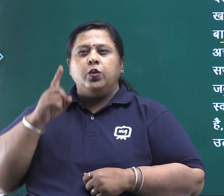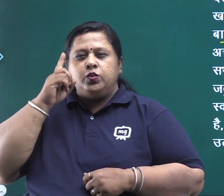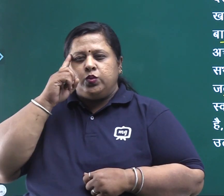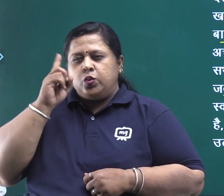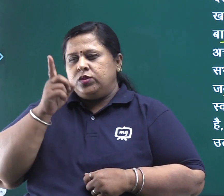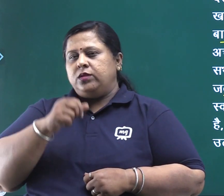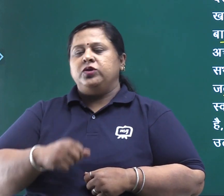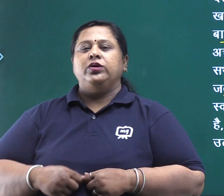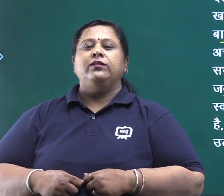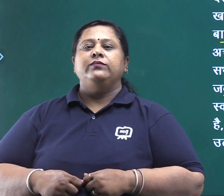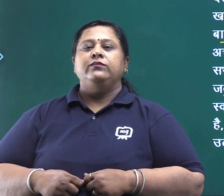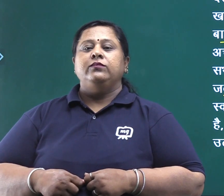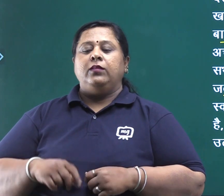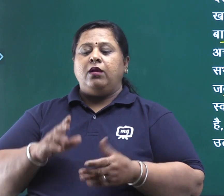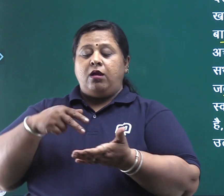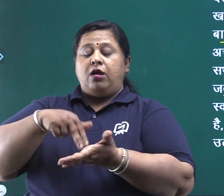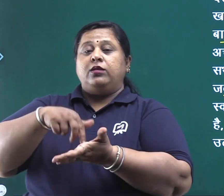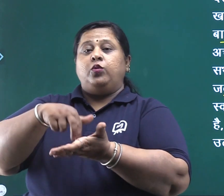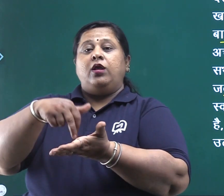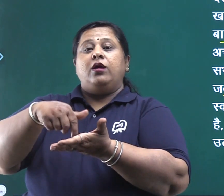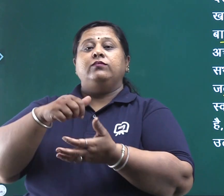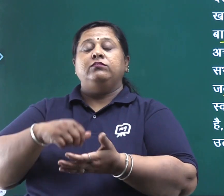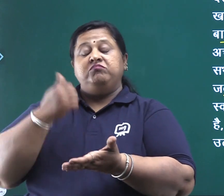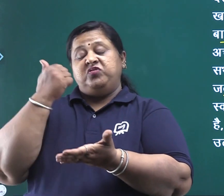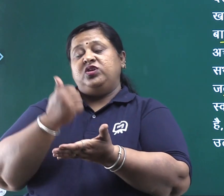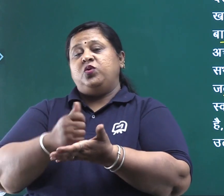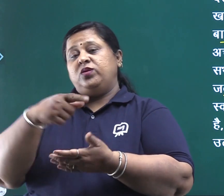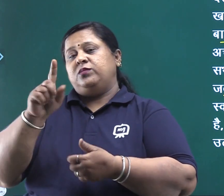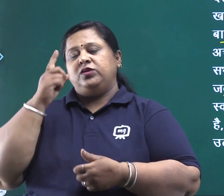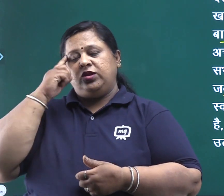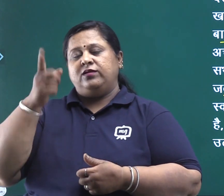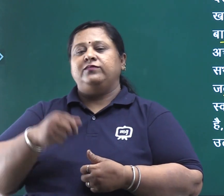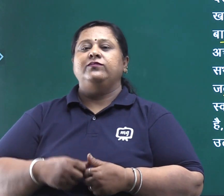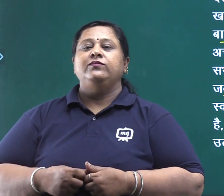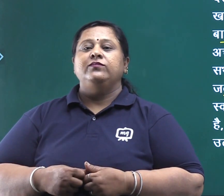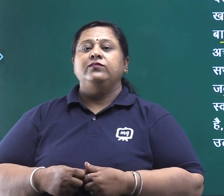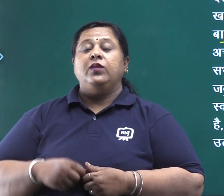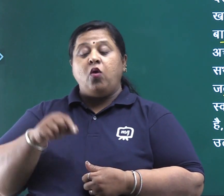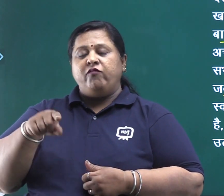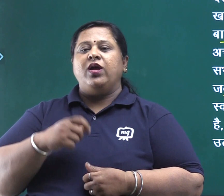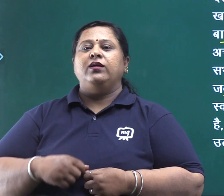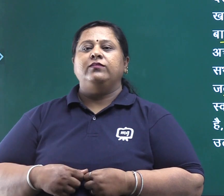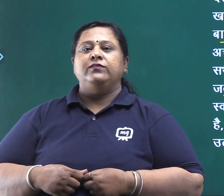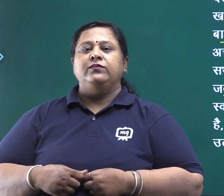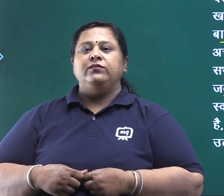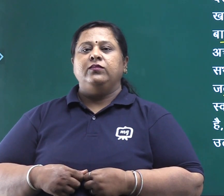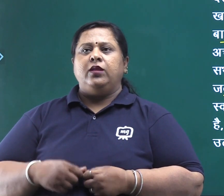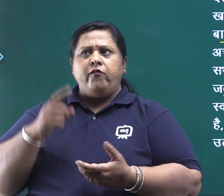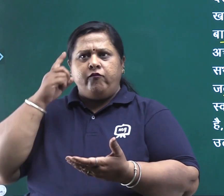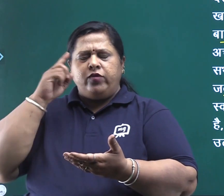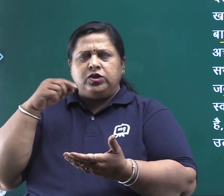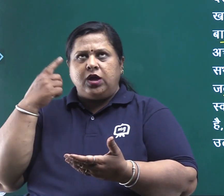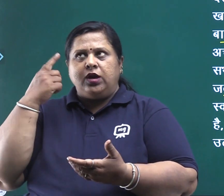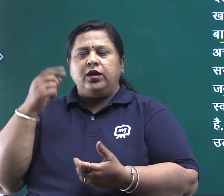सोच समझकर कदम उठाना ज़रूरी समझती है और वह विचार